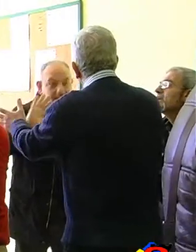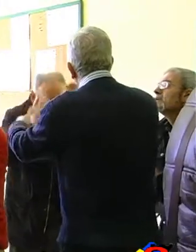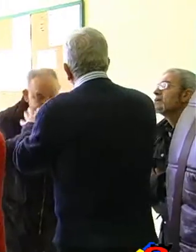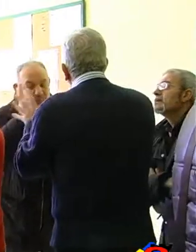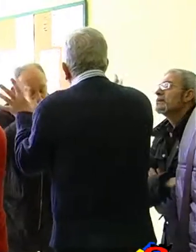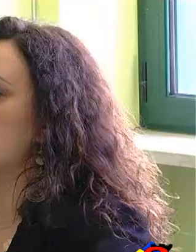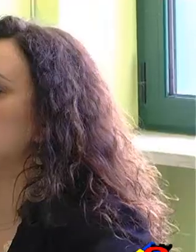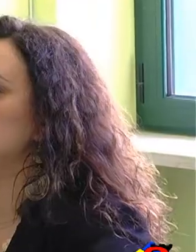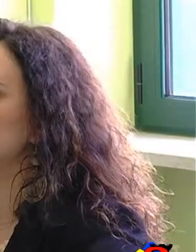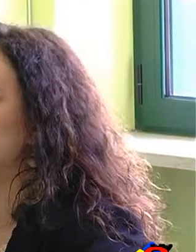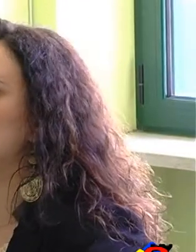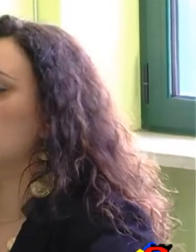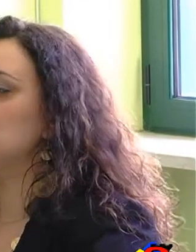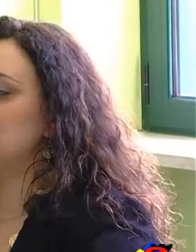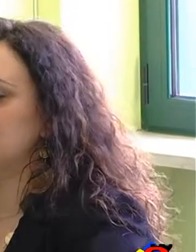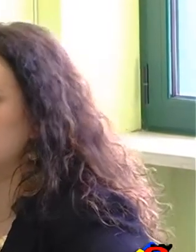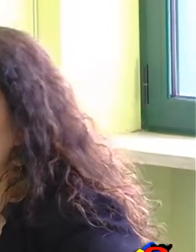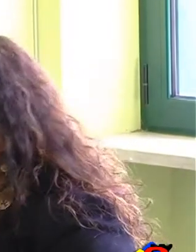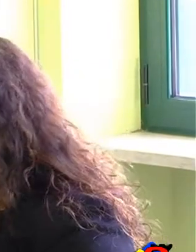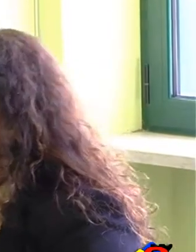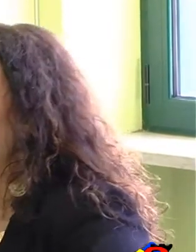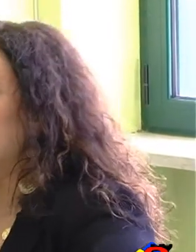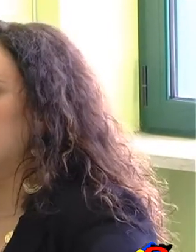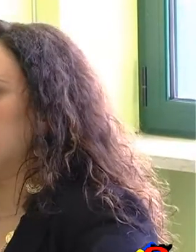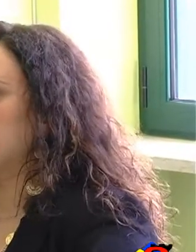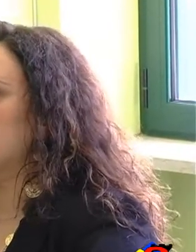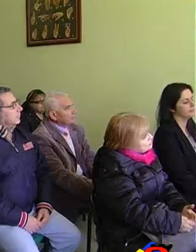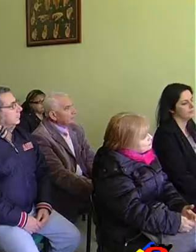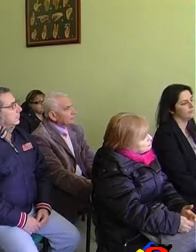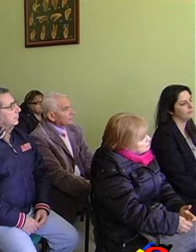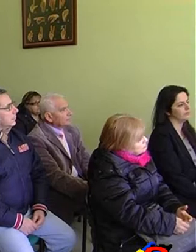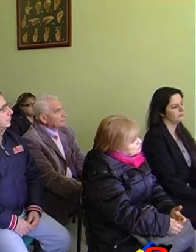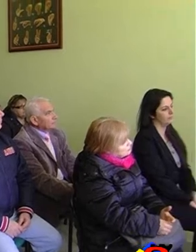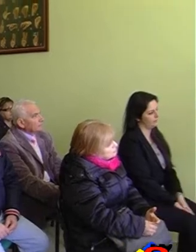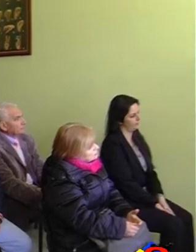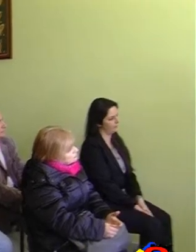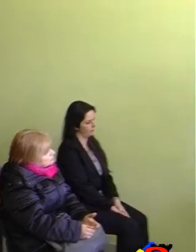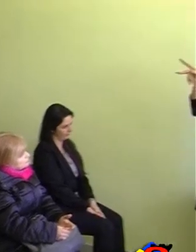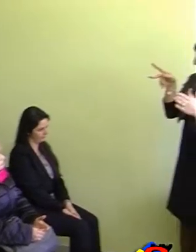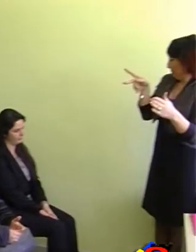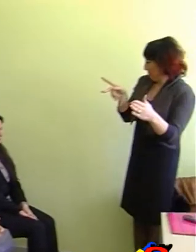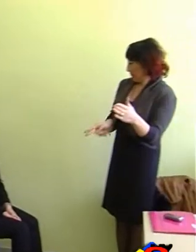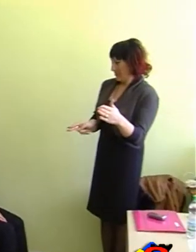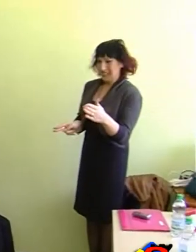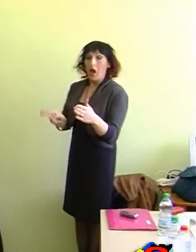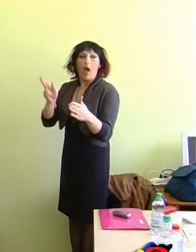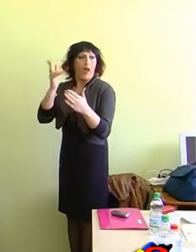progetti che verranno promossi dal piano di zona insieme all'ENS? Ma questo è tutto da costruire, tutto da costruire oggi chiaramente con quella che è